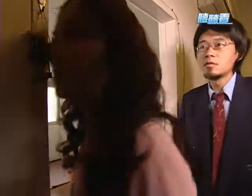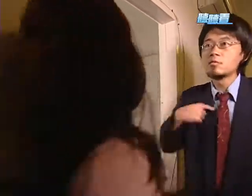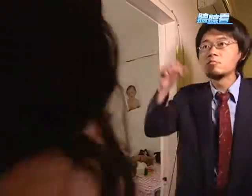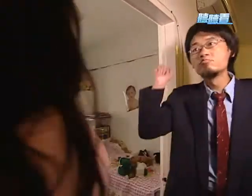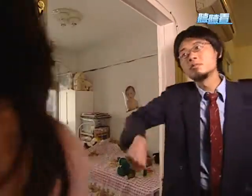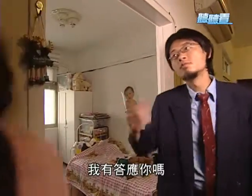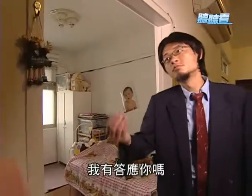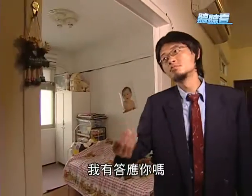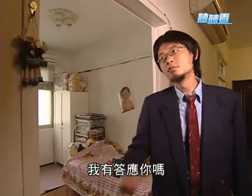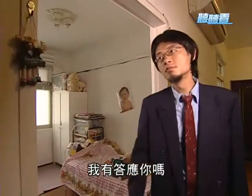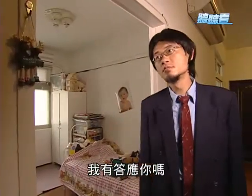我有答应你吗？